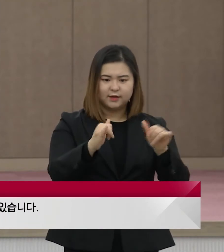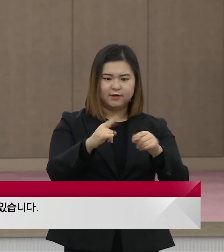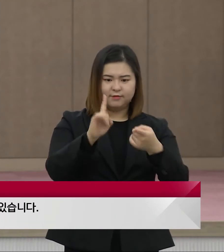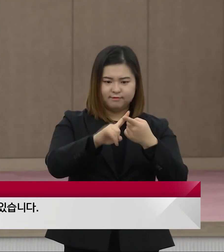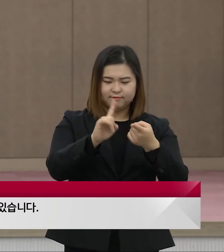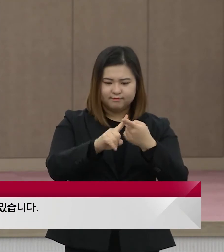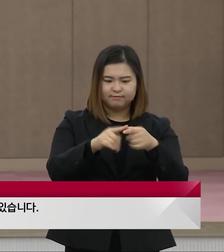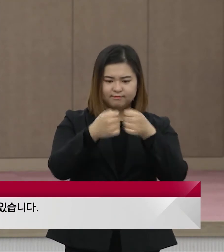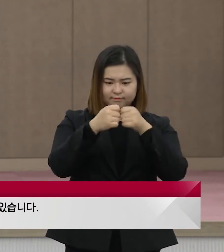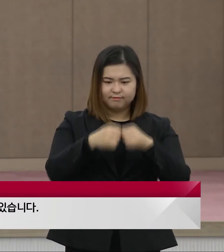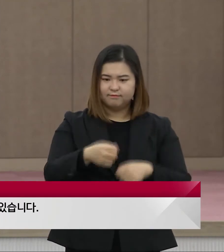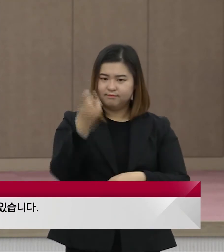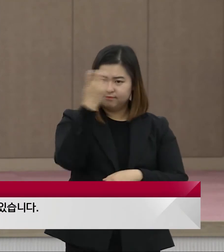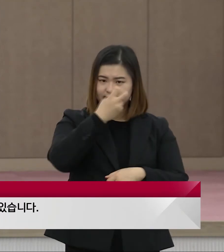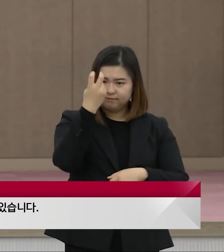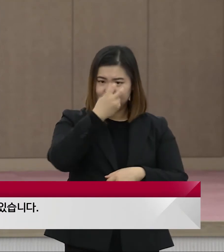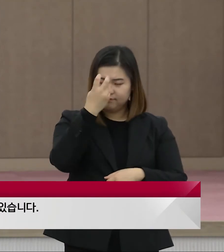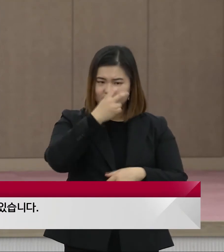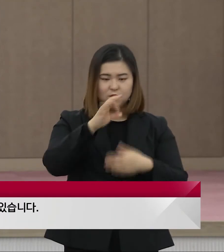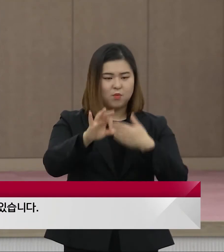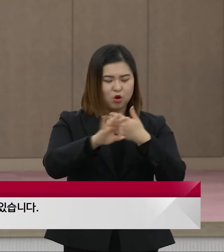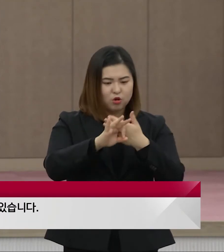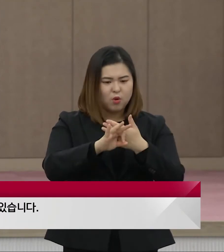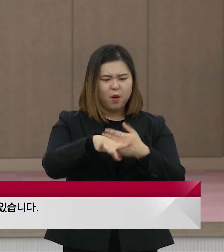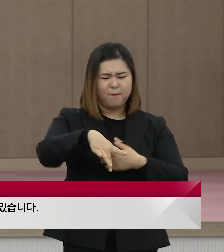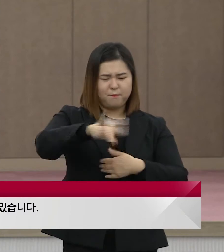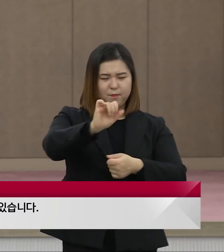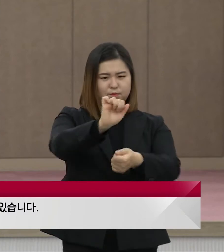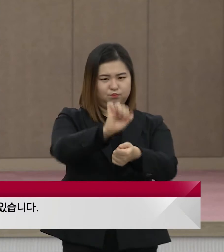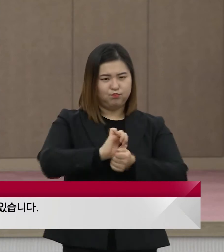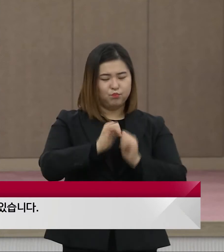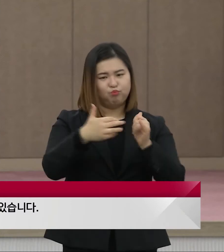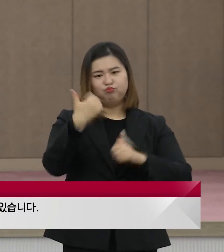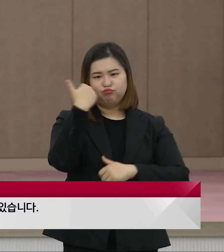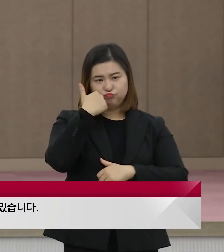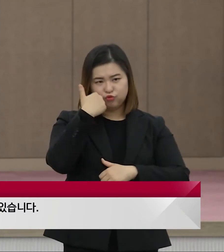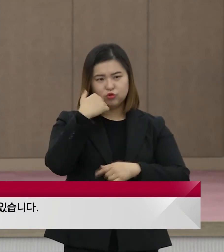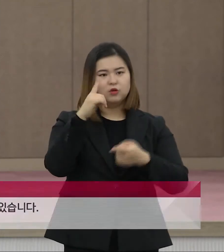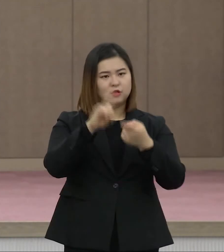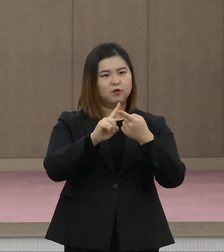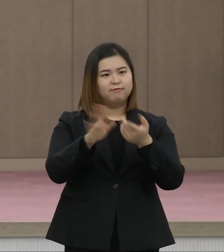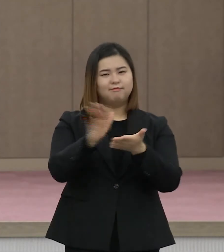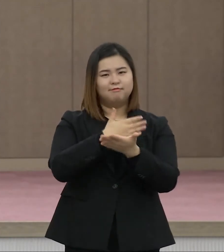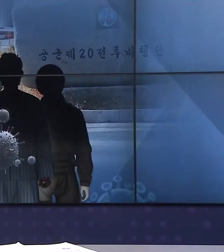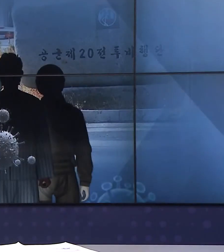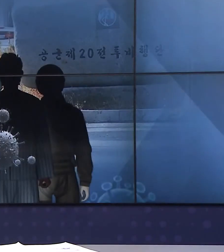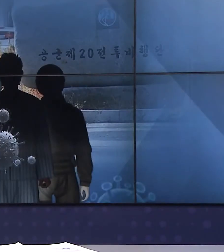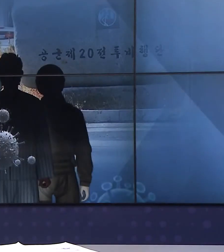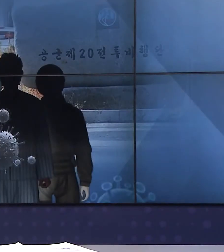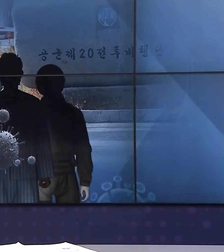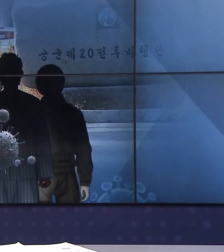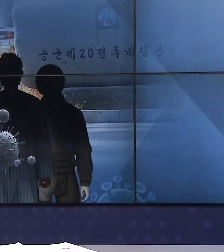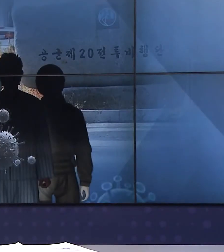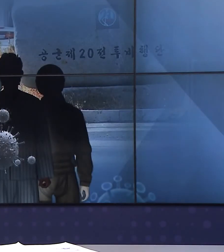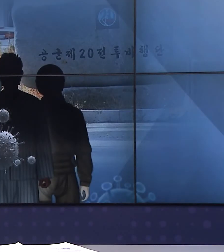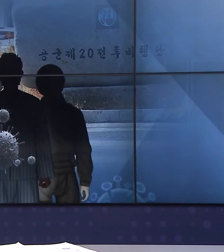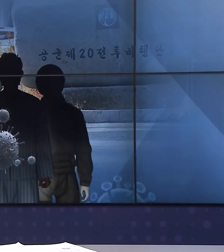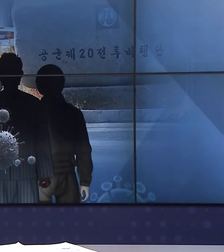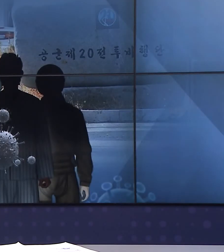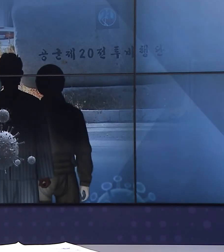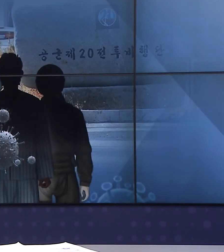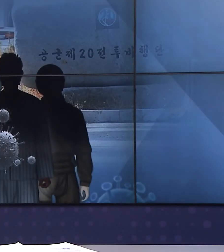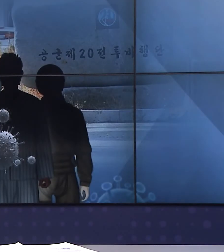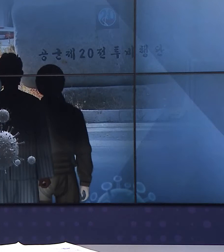이제 선후의 문제가 좀 정리가 될 거로 저희들은 판단하고 있습니다. 네, 이게 추가